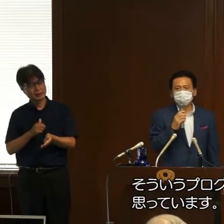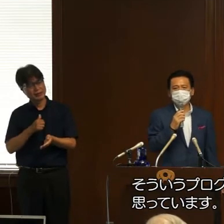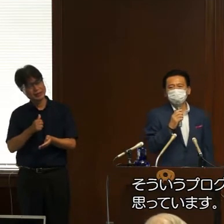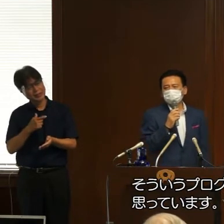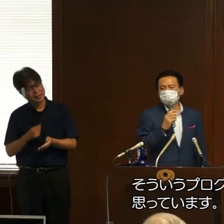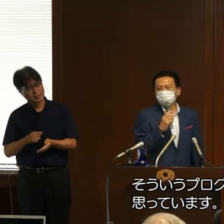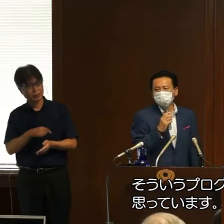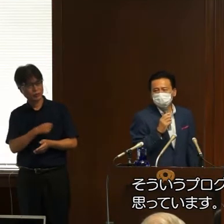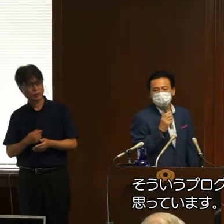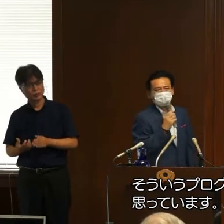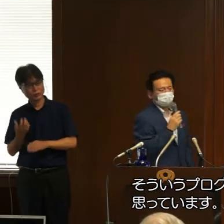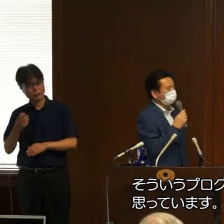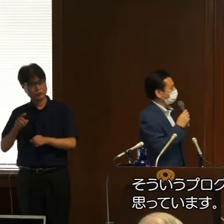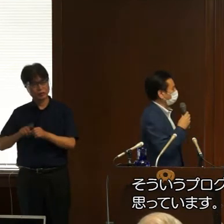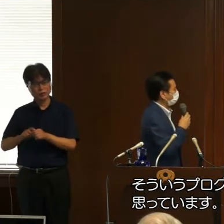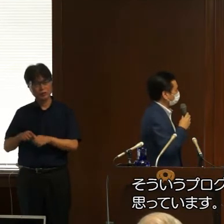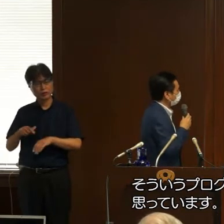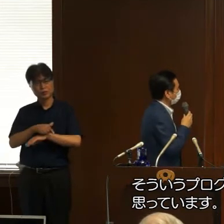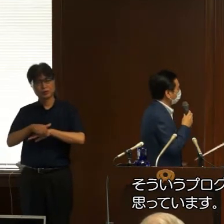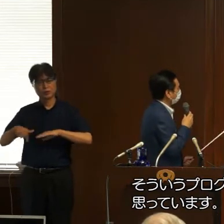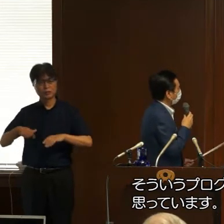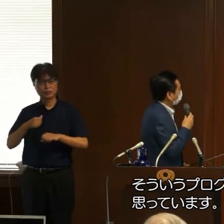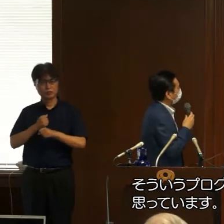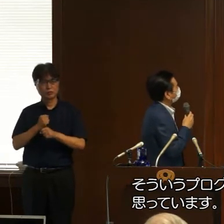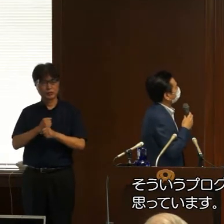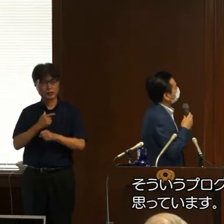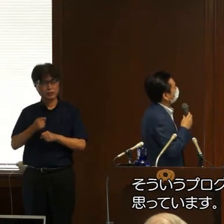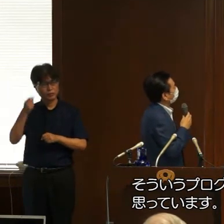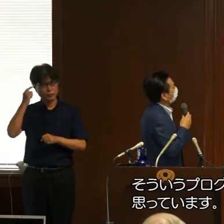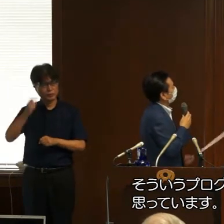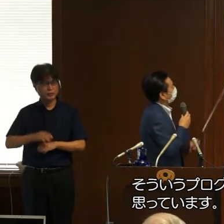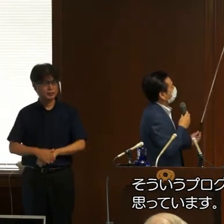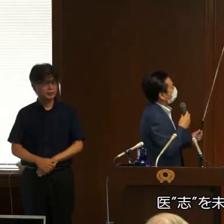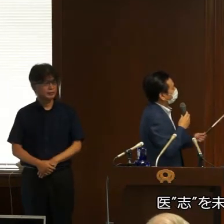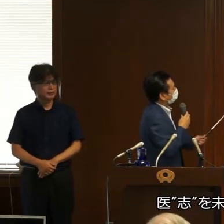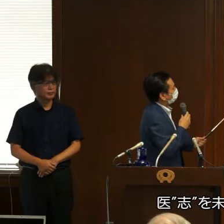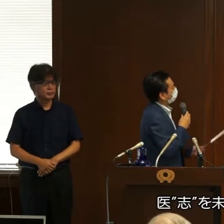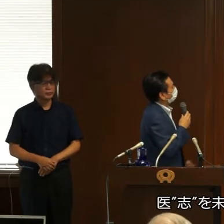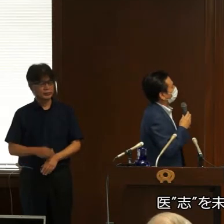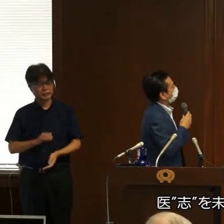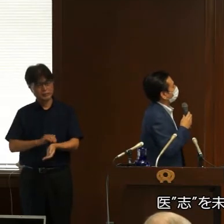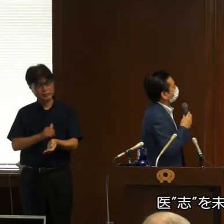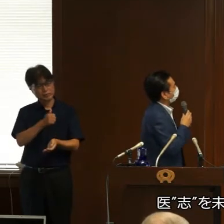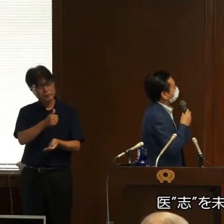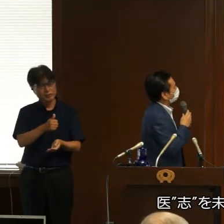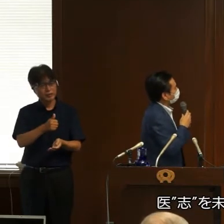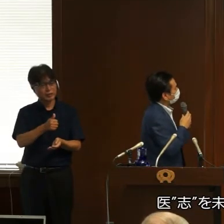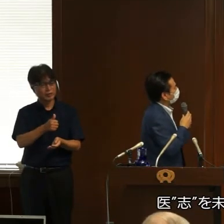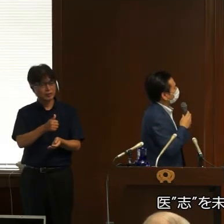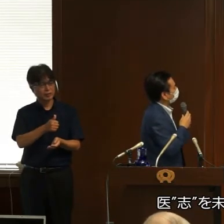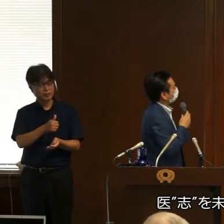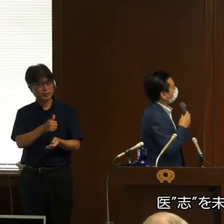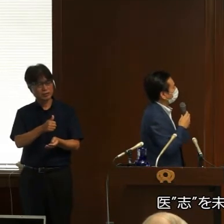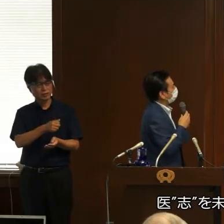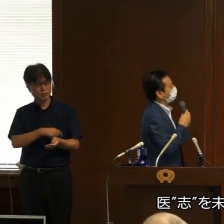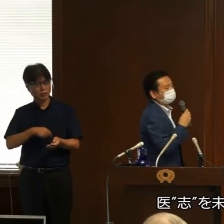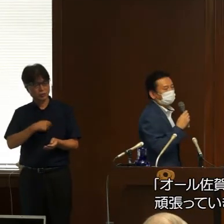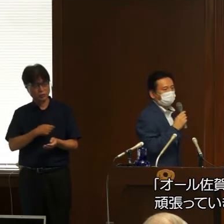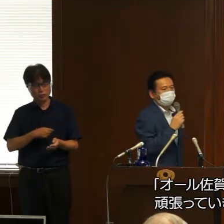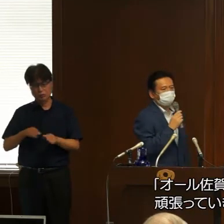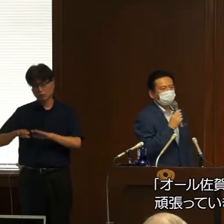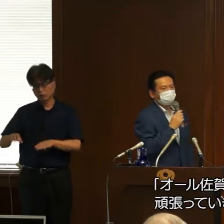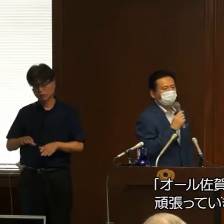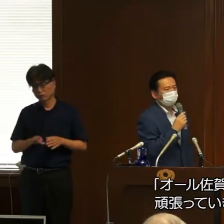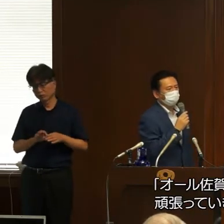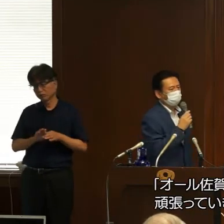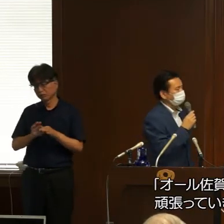ような、そういうプログラムにしていきたいと思っています。はい、医師を、医の志を未来につなぐために大阪